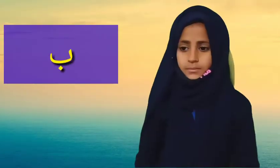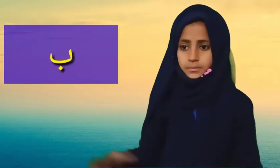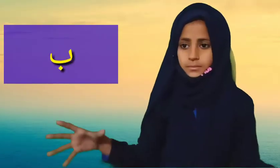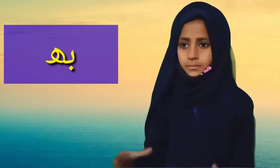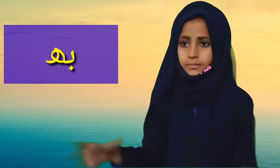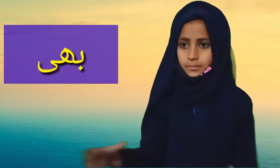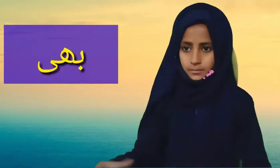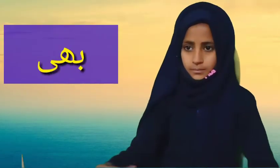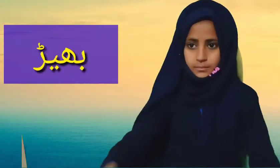भेड़